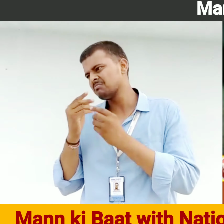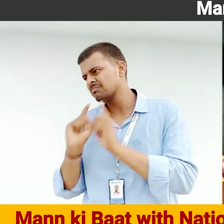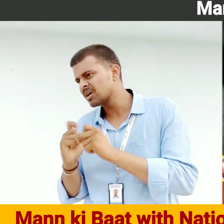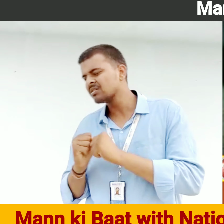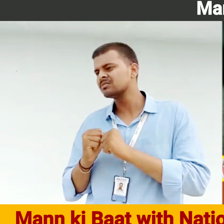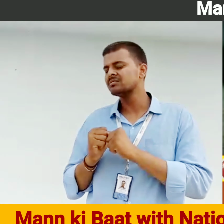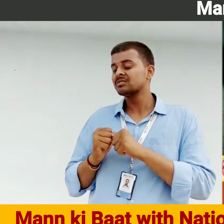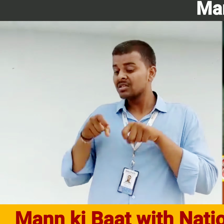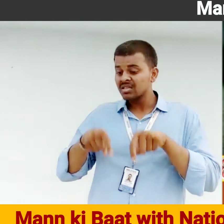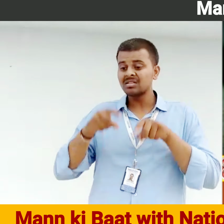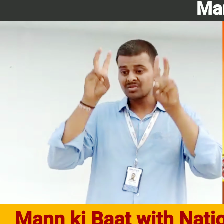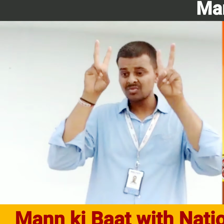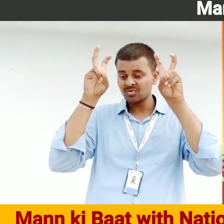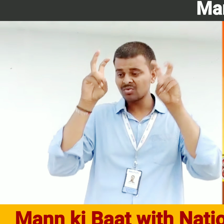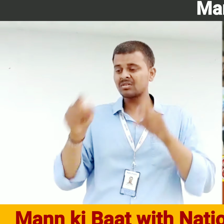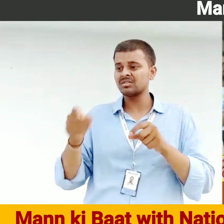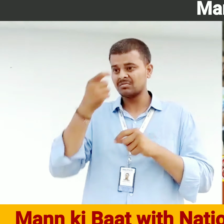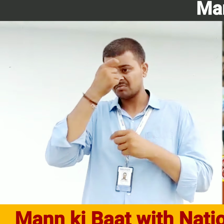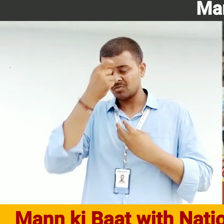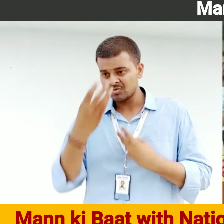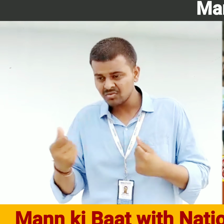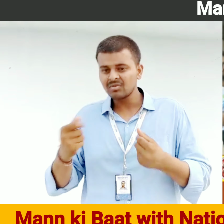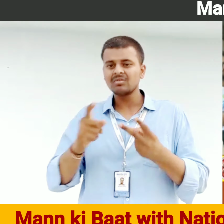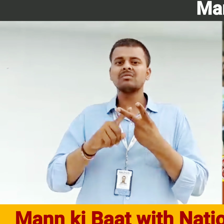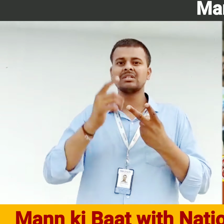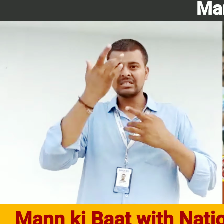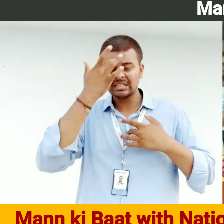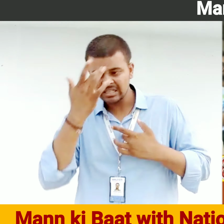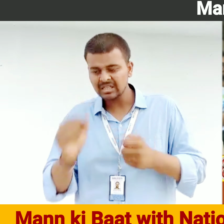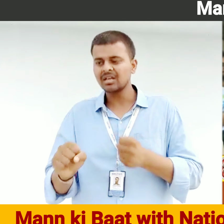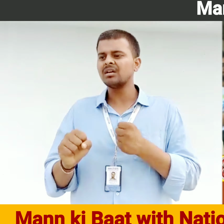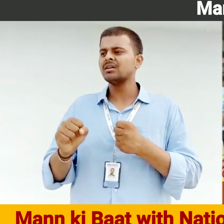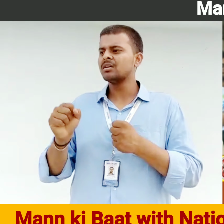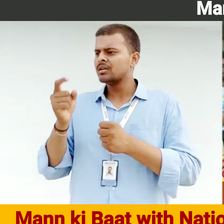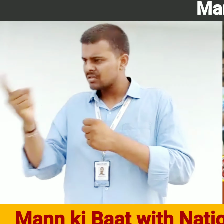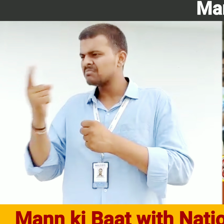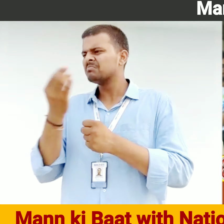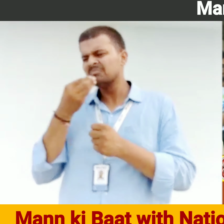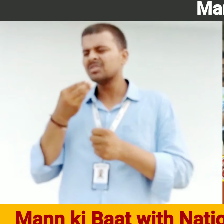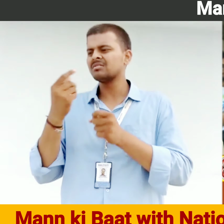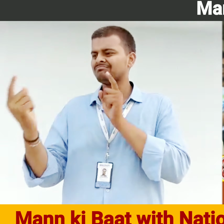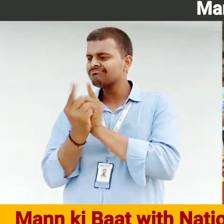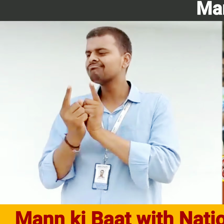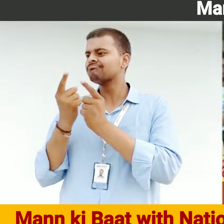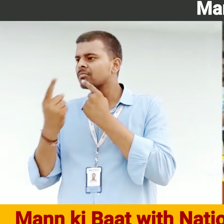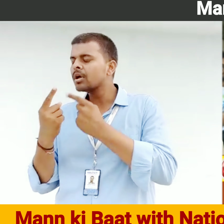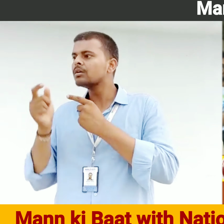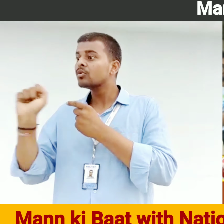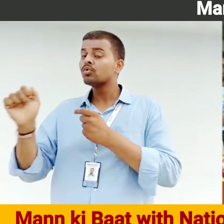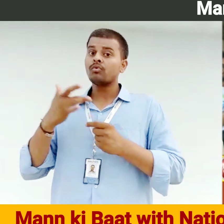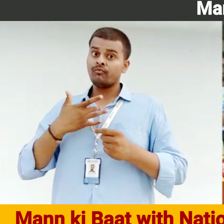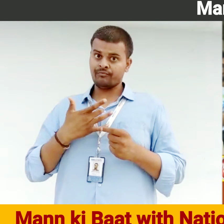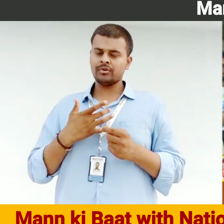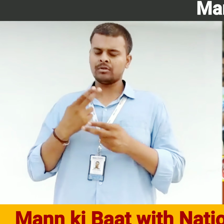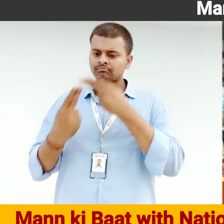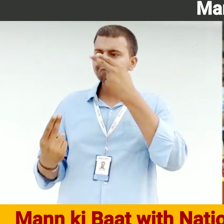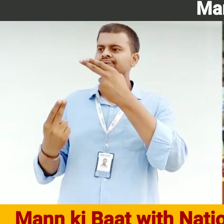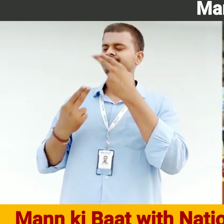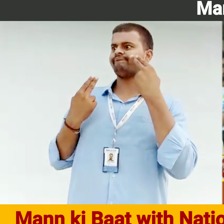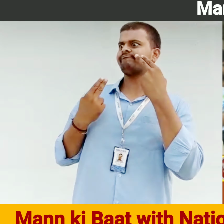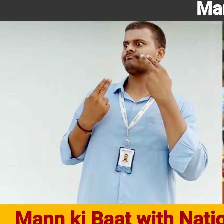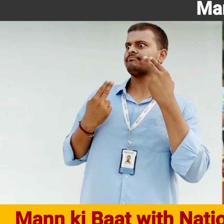जरूर बात करिएगा जिसने आयुष्मान भारत योजना के तहत अपना इलाज कराया हो। आप